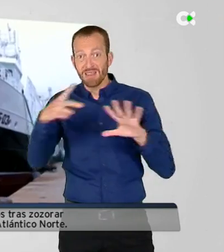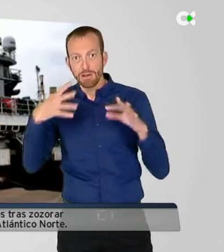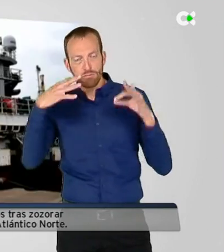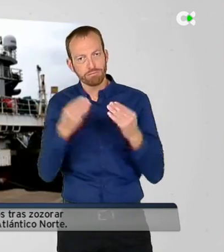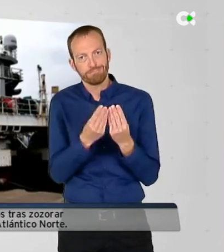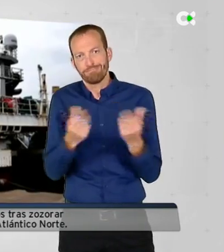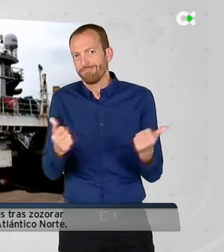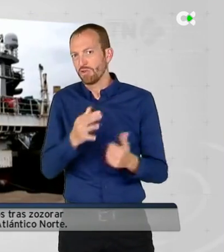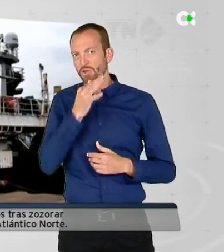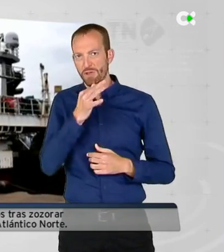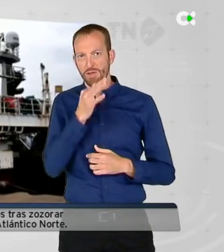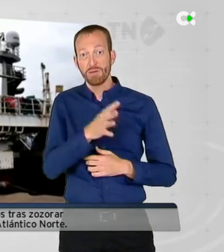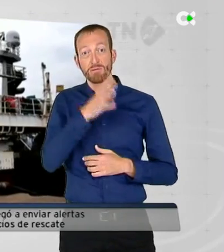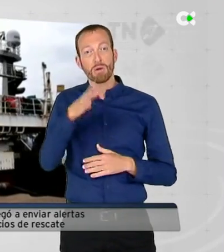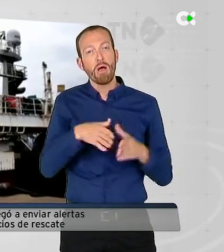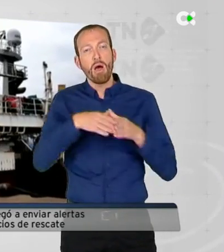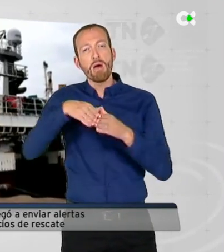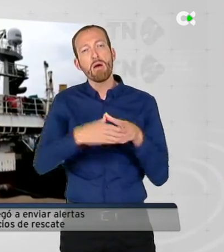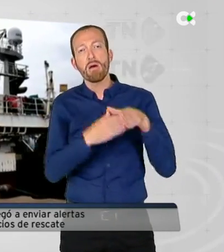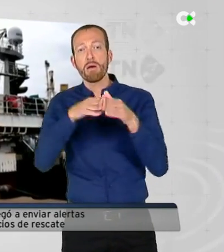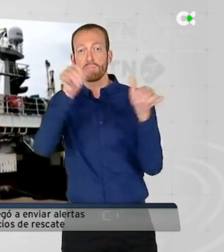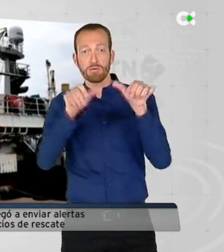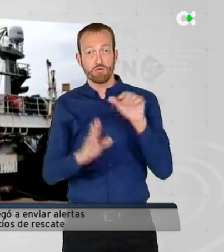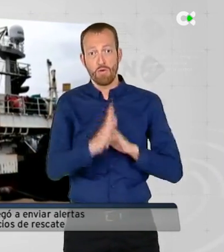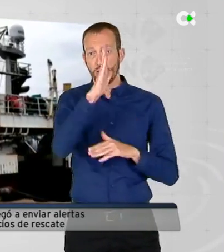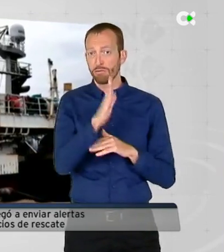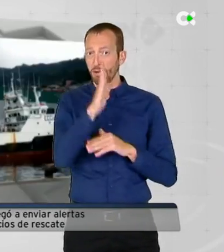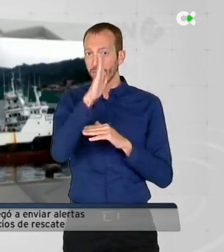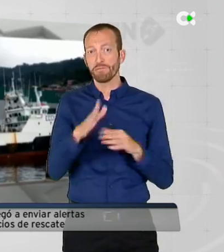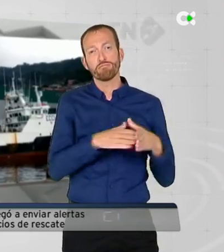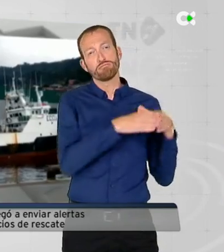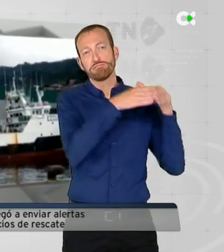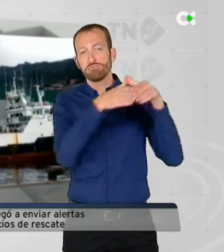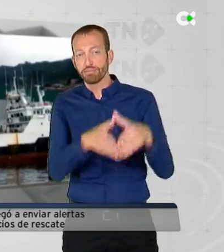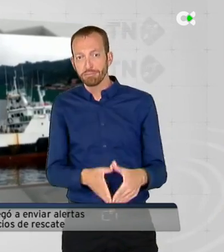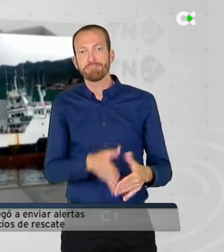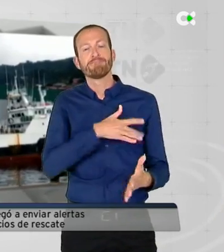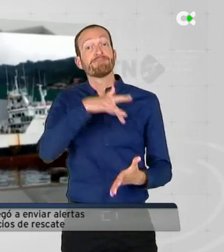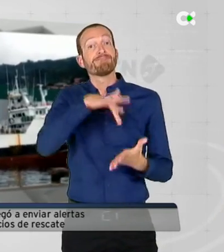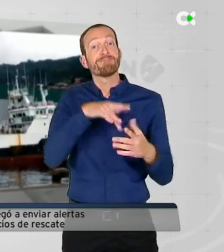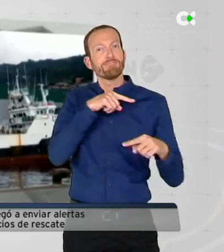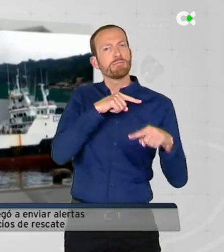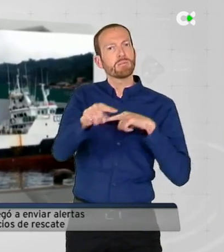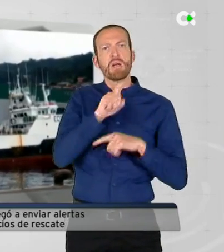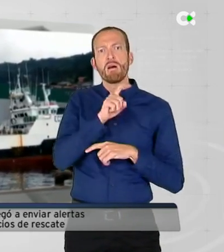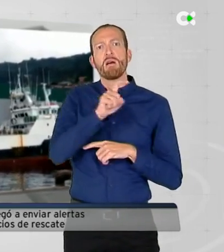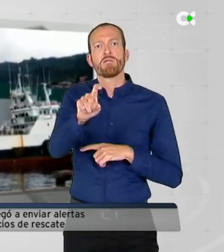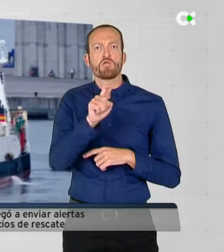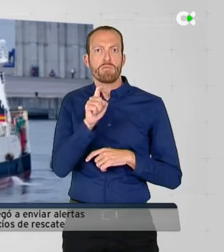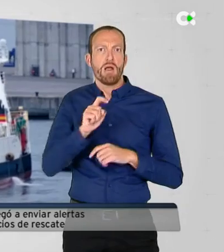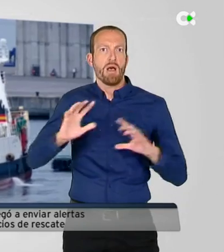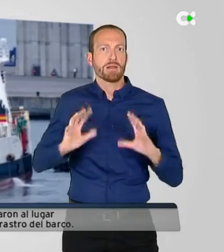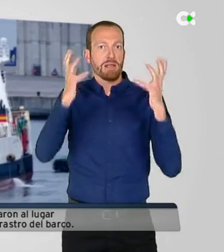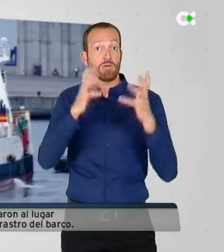desaparecidos tras zozobrar en aguas del Atlántico Norte. La embarcación llegó a enviar alertas, pero los servicios